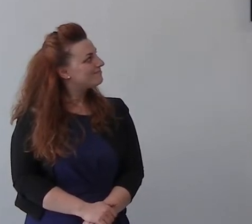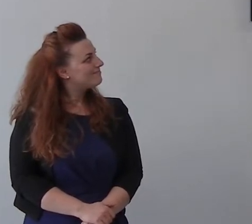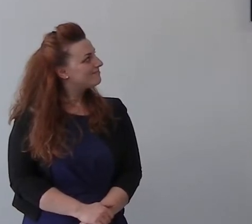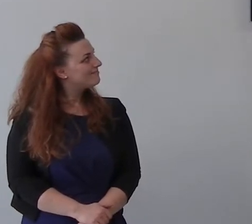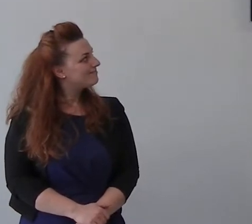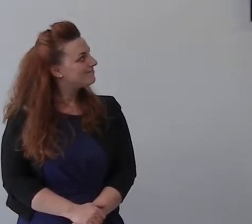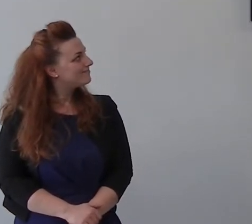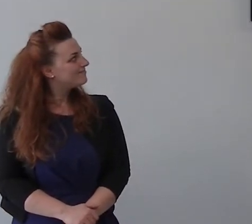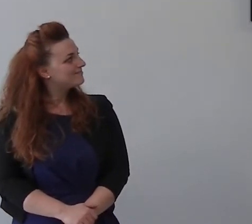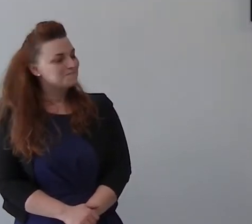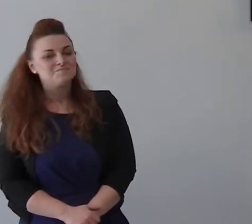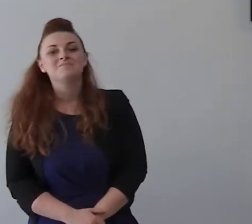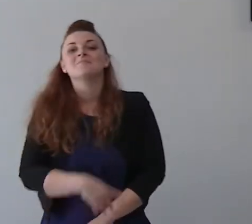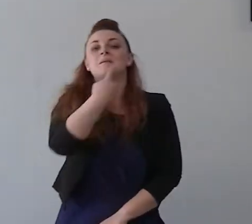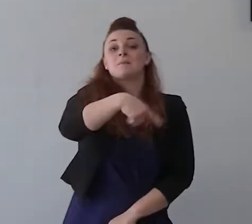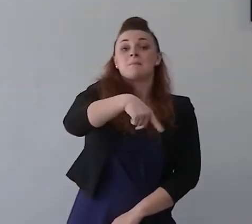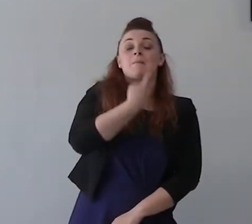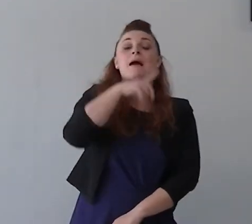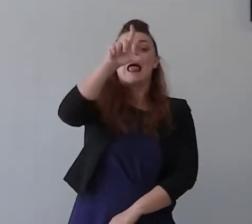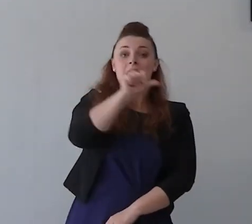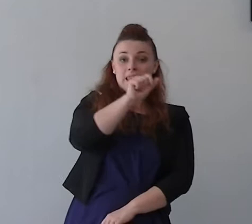practice on. Huh? Yeah.